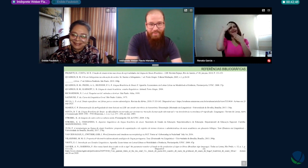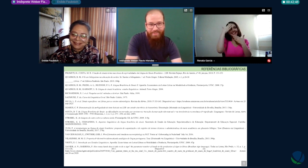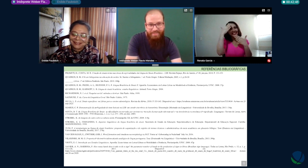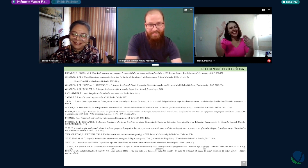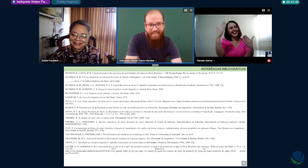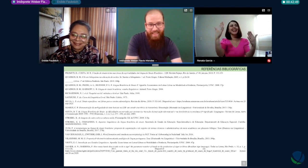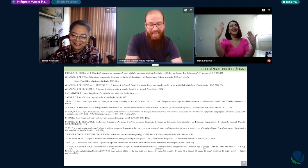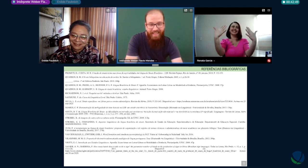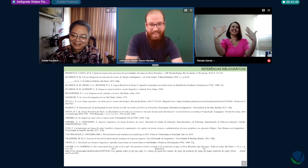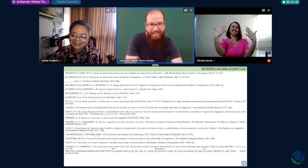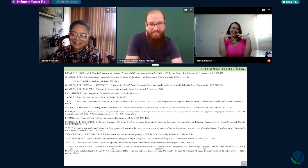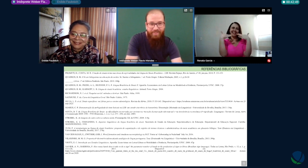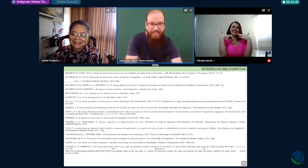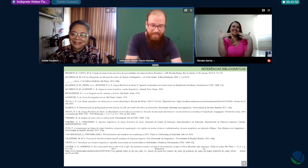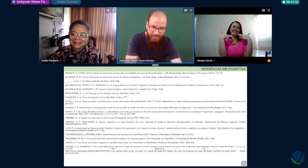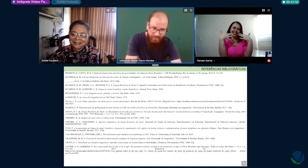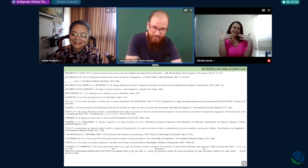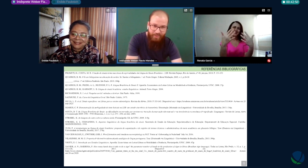Pronto.